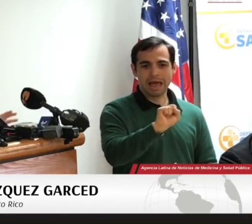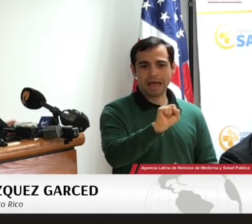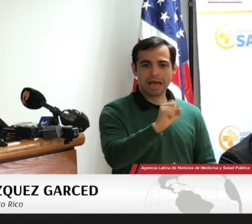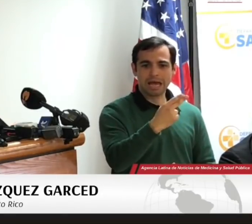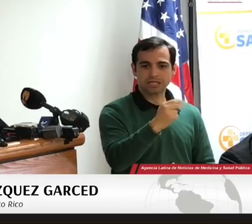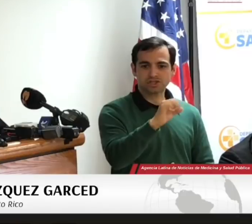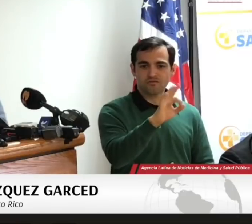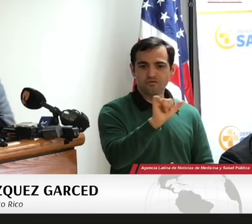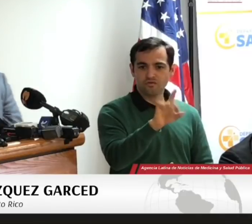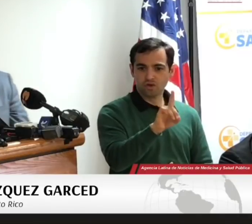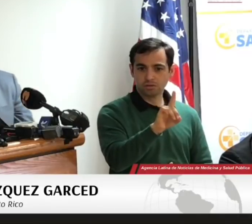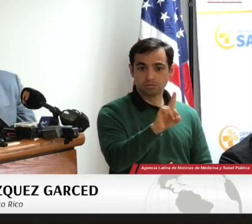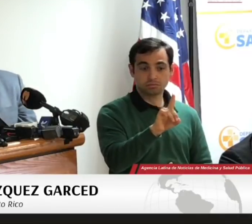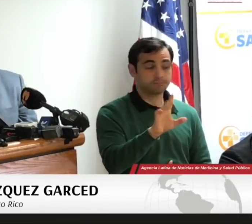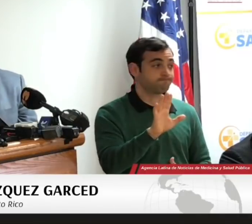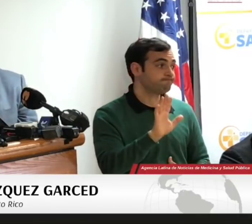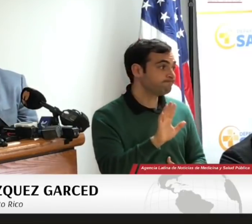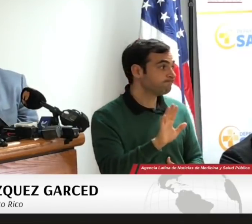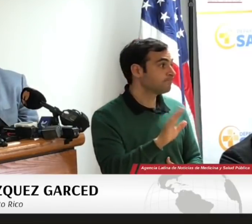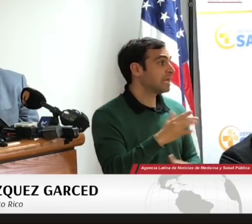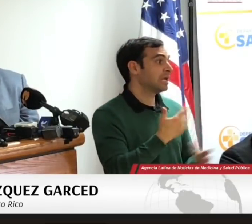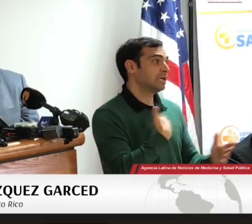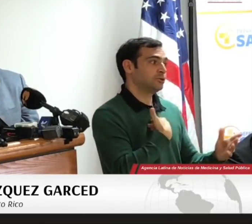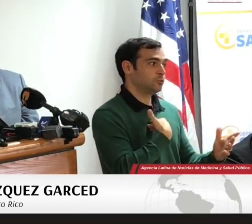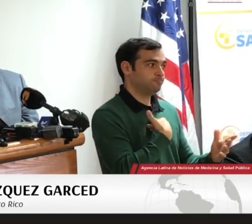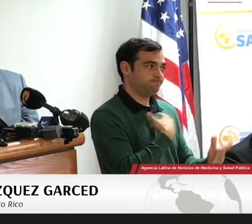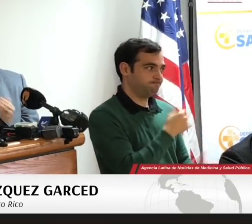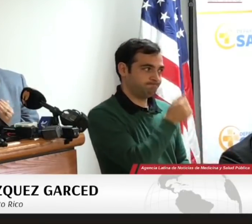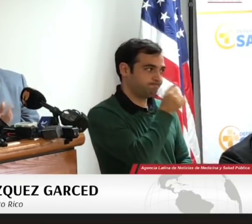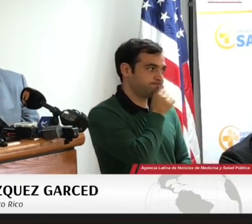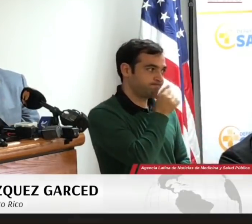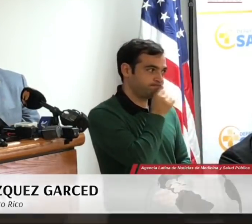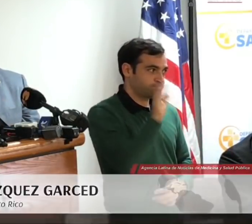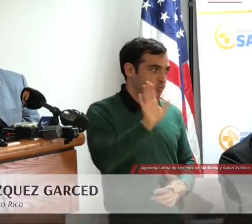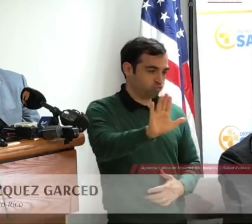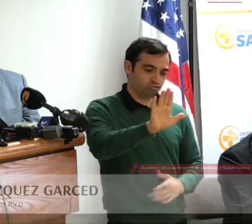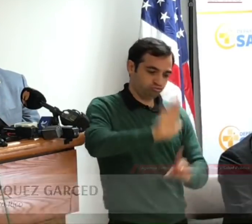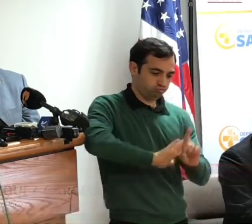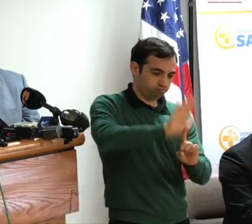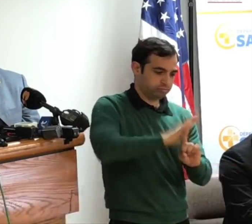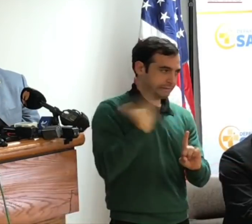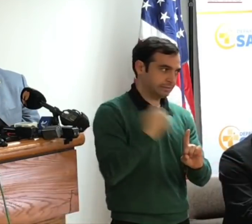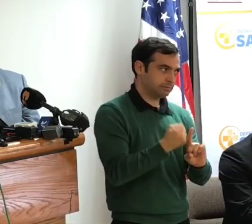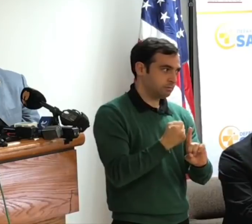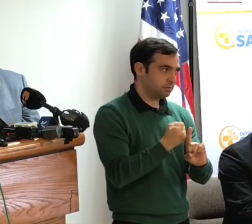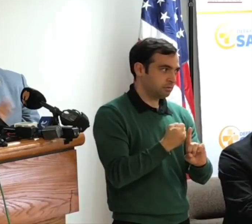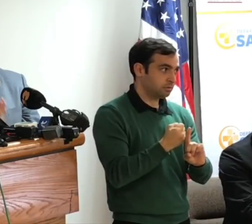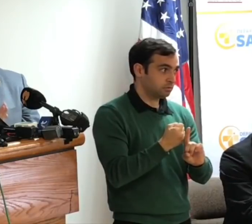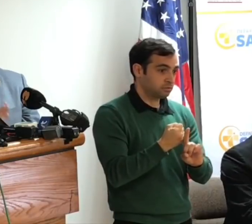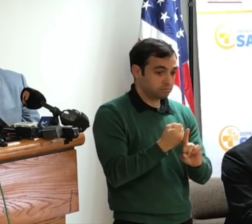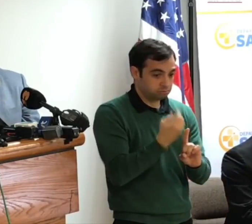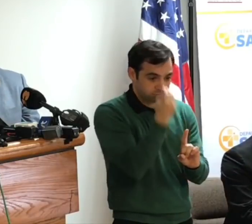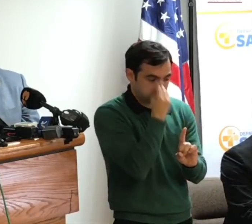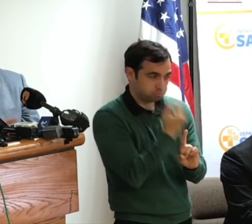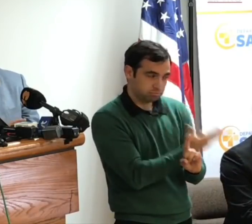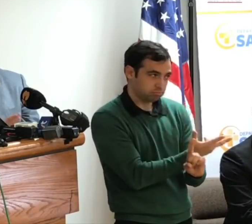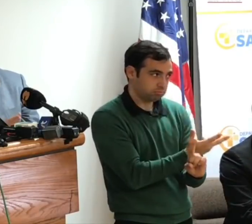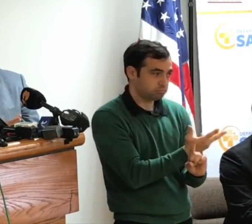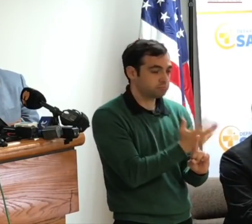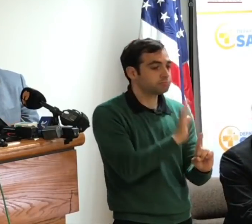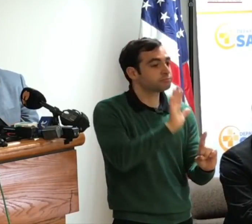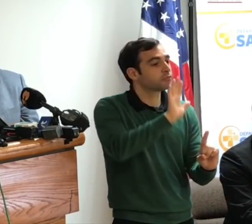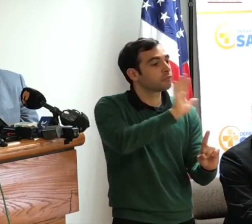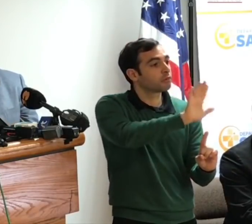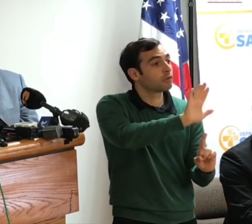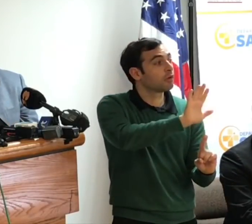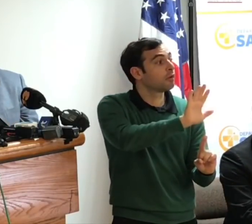a la condición de salud hay unas prohibiciones, ¿verdad?, que no nos permiten no solamente verificar, pero le podemos decir que por lo